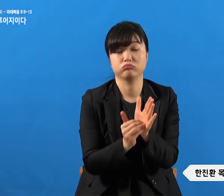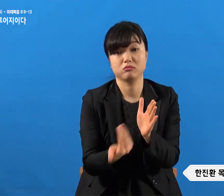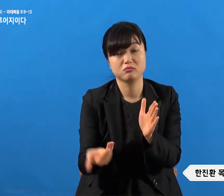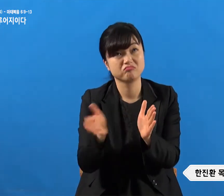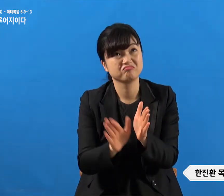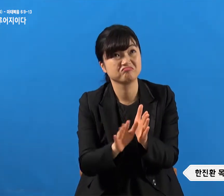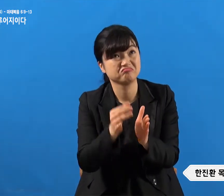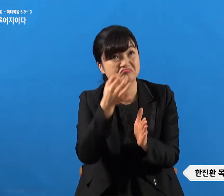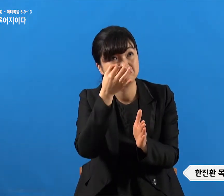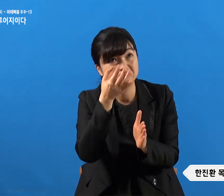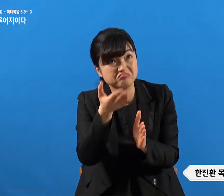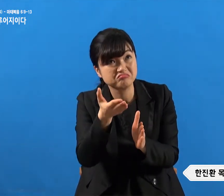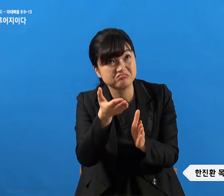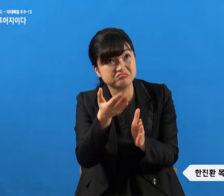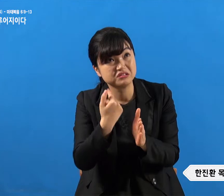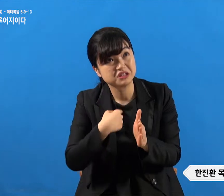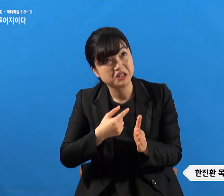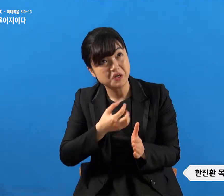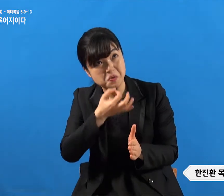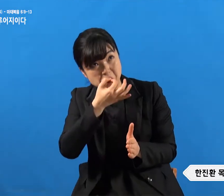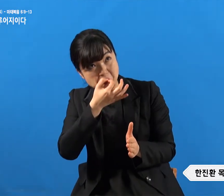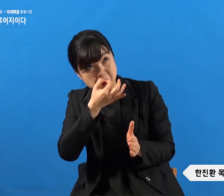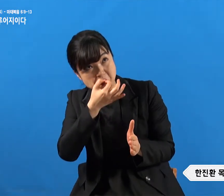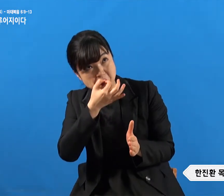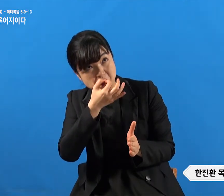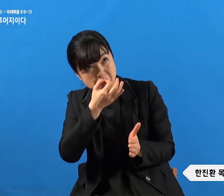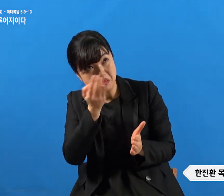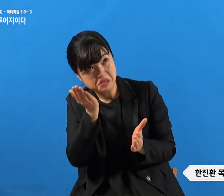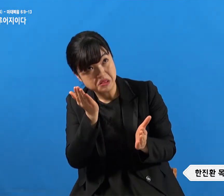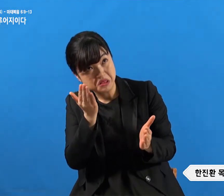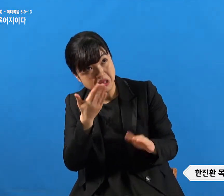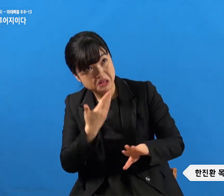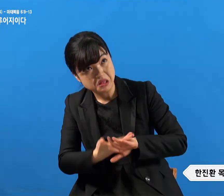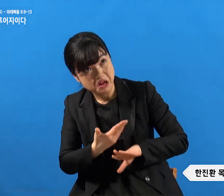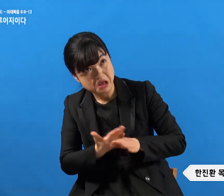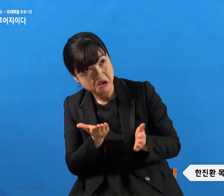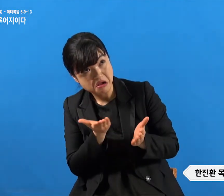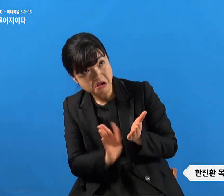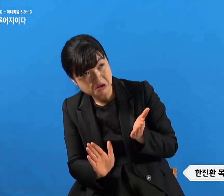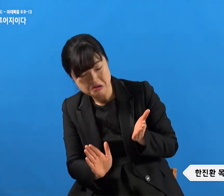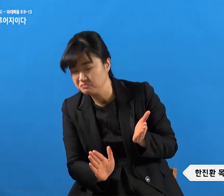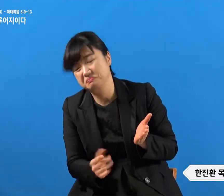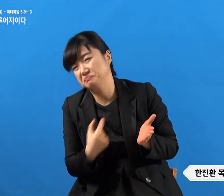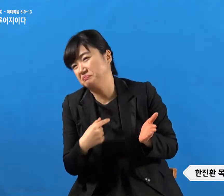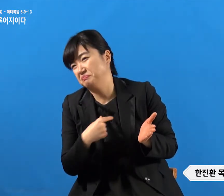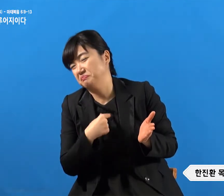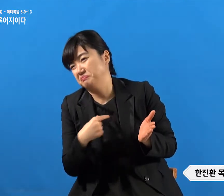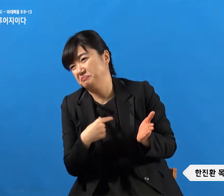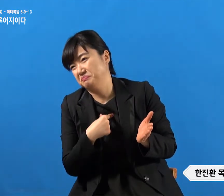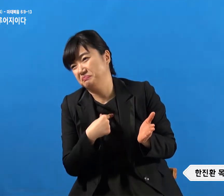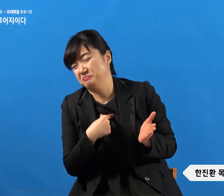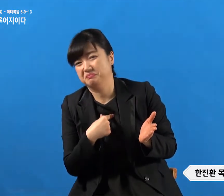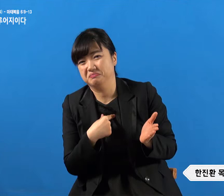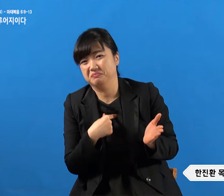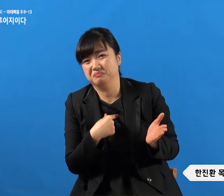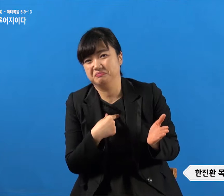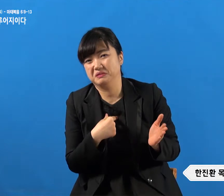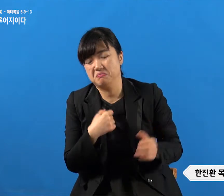보여주셔도 그런 사람들은 자기 입맛에 맞도록 그것을 자의적으로 해석을 해버립니다.